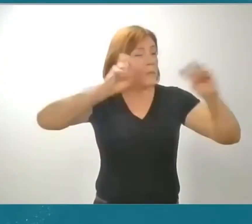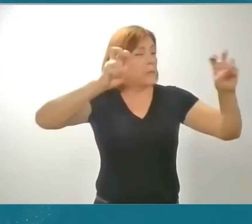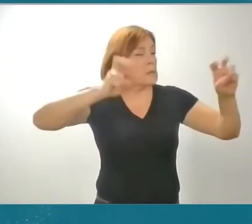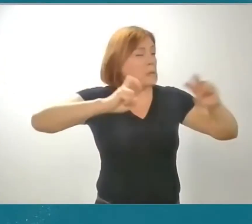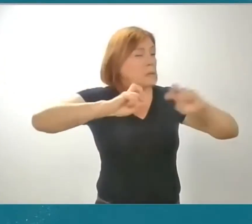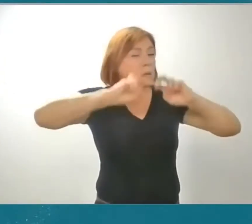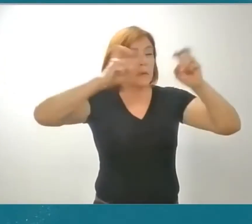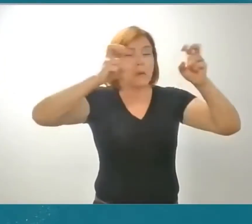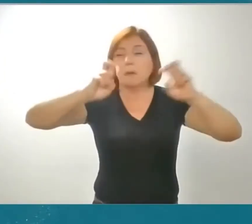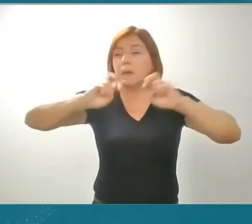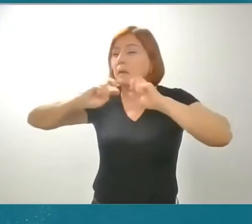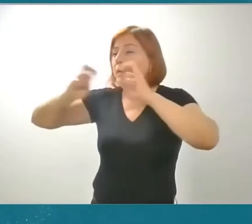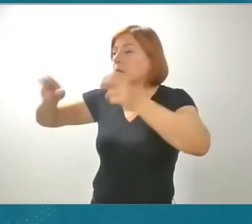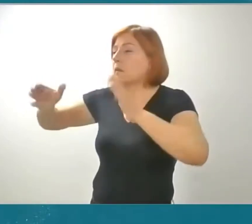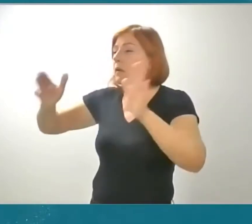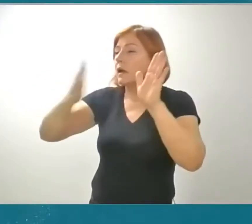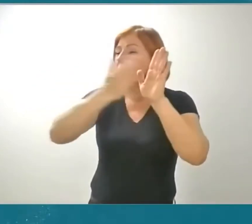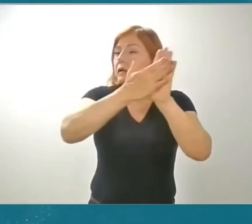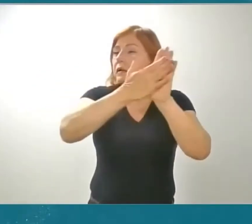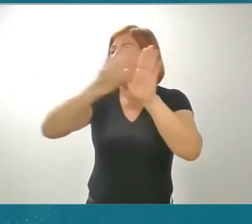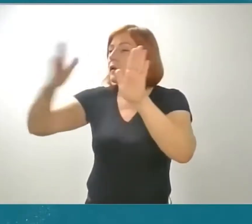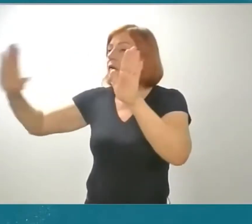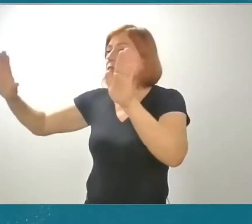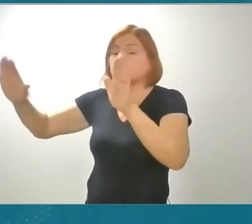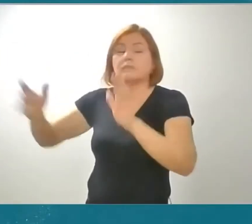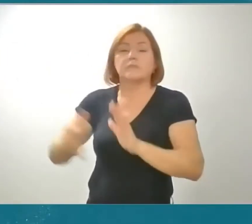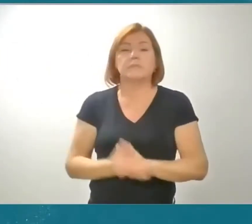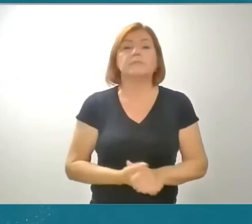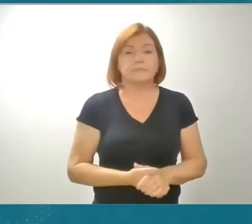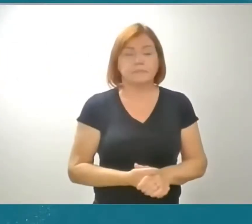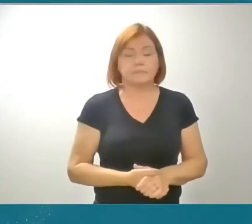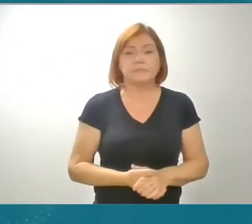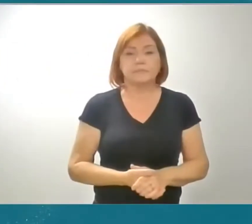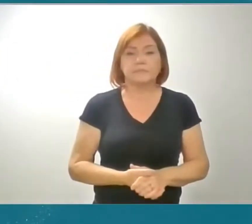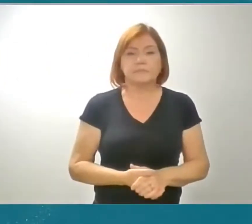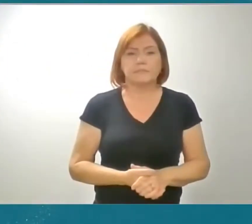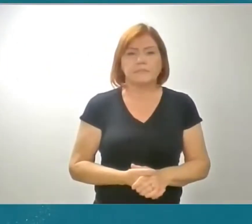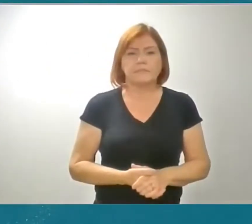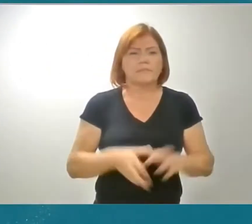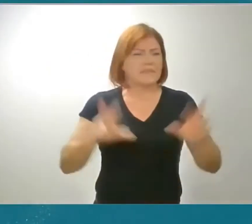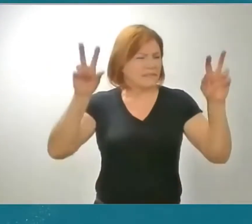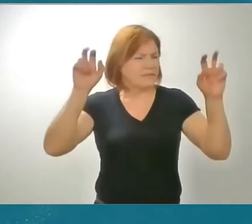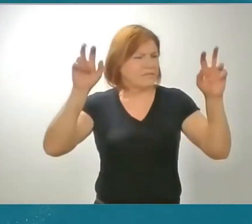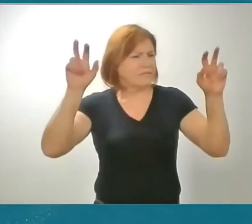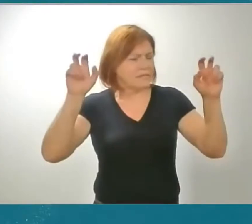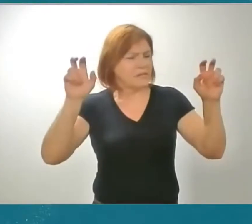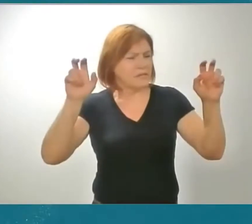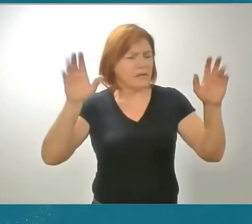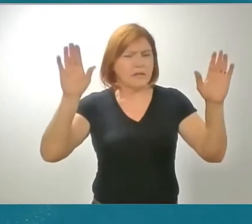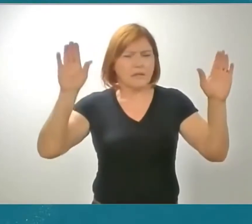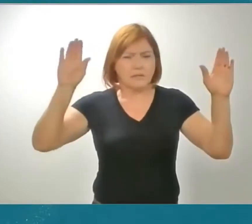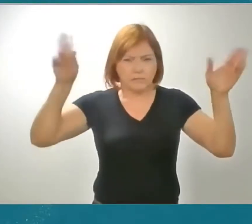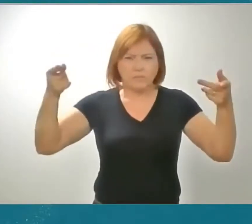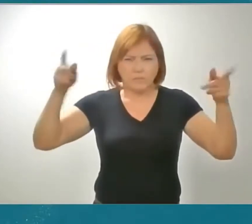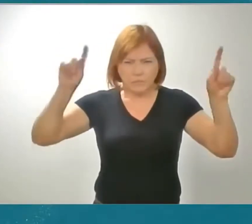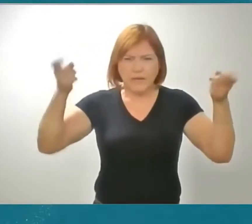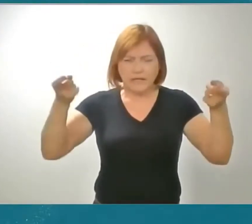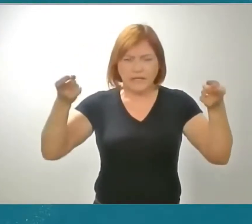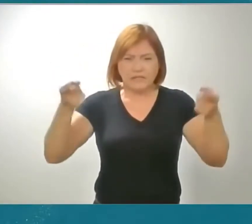Irmão, não podemos viver como igreja preguiçosa. Seus filhos fazem questão de elogiá-la e seu